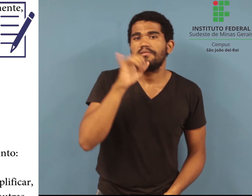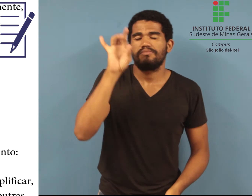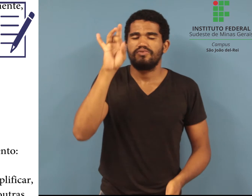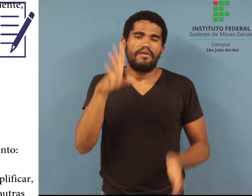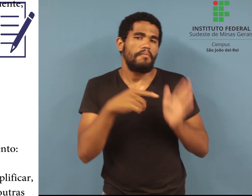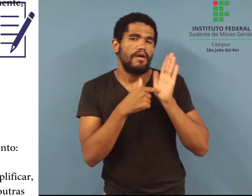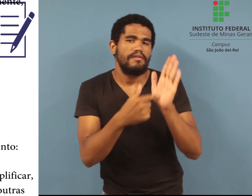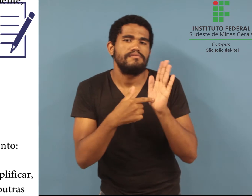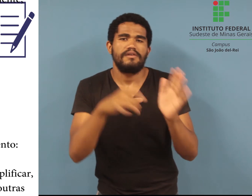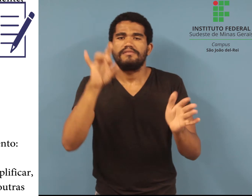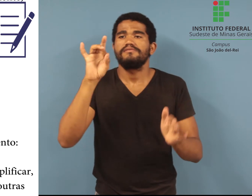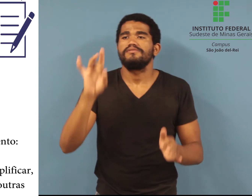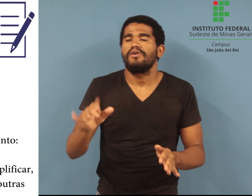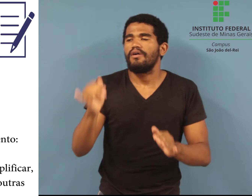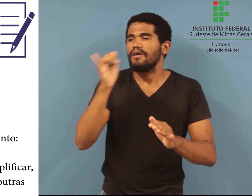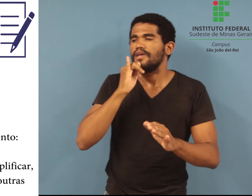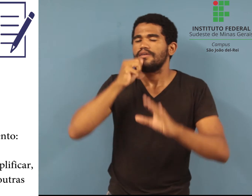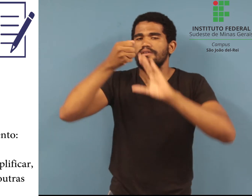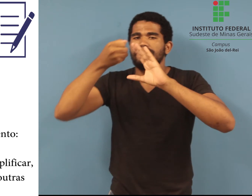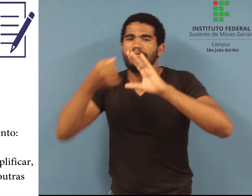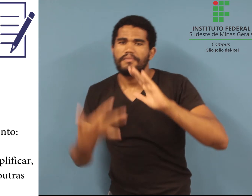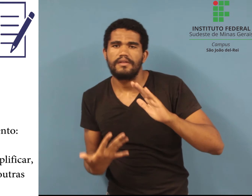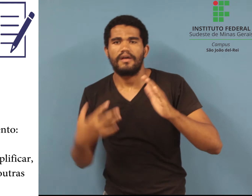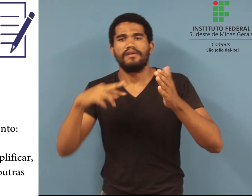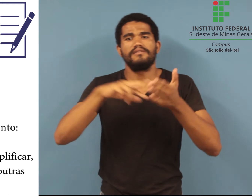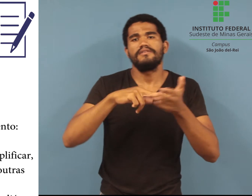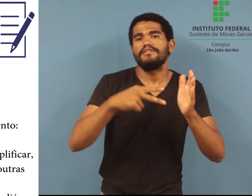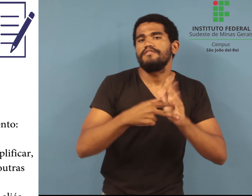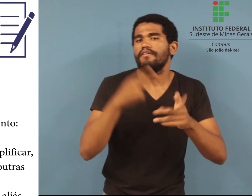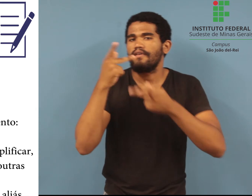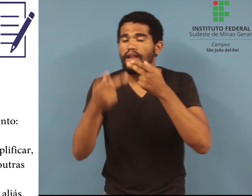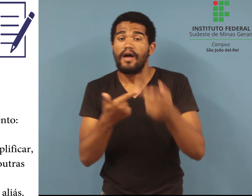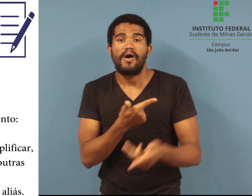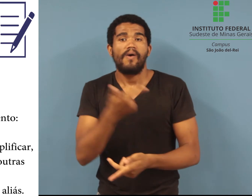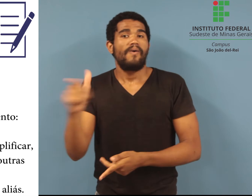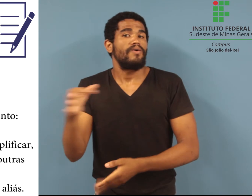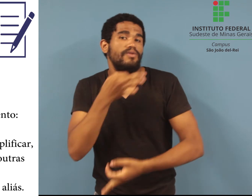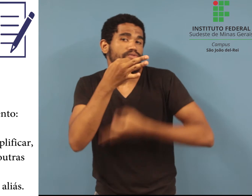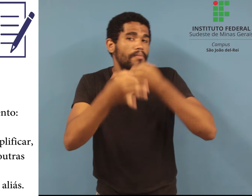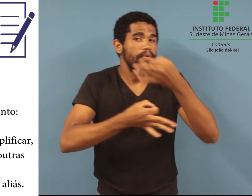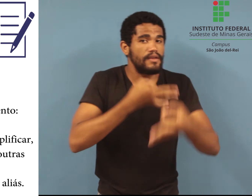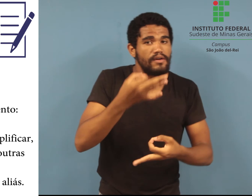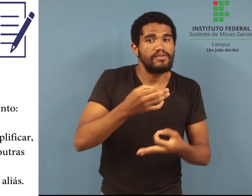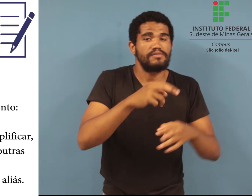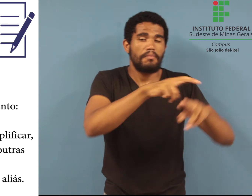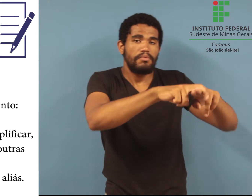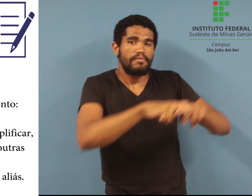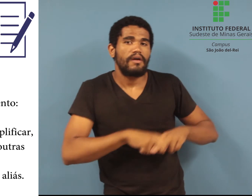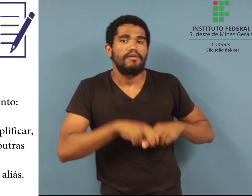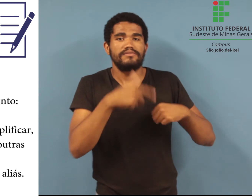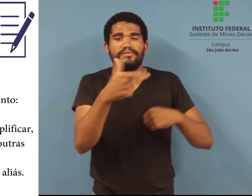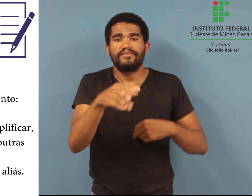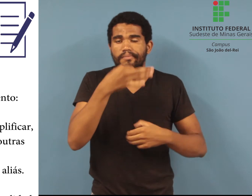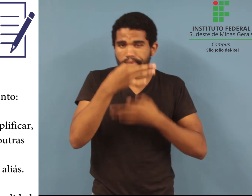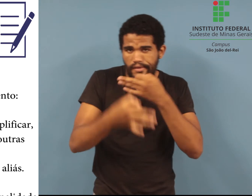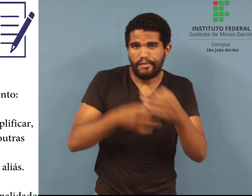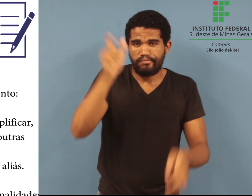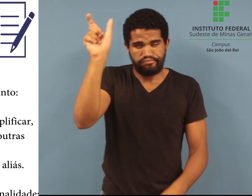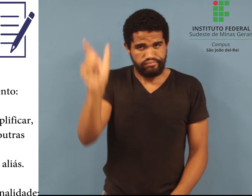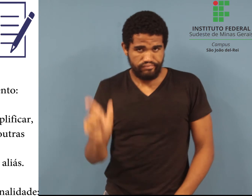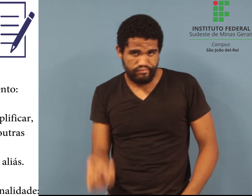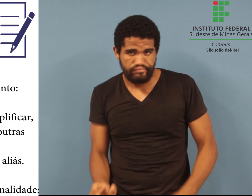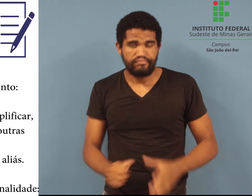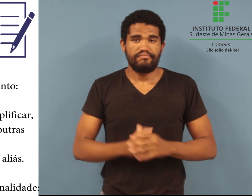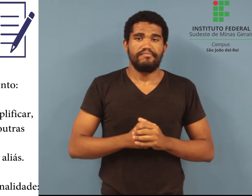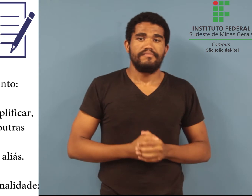ilustrar, só para exemplificar, isto é quer dizer, em outras palavras, ou por outra, a saber, ou seja,